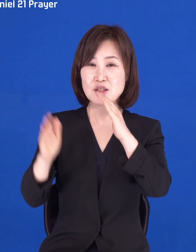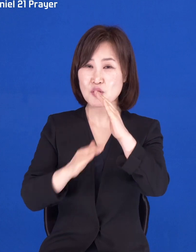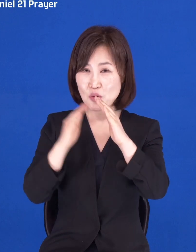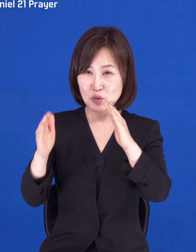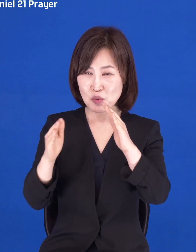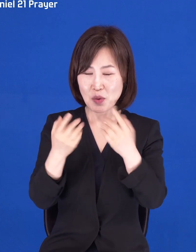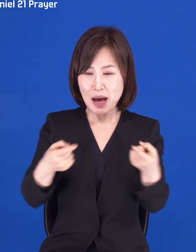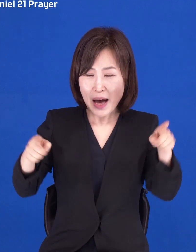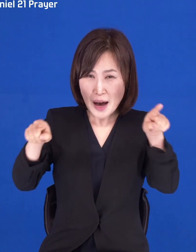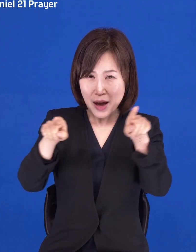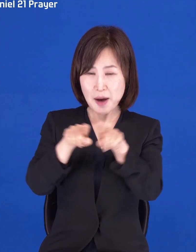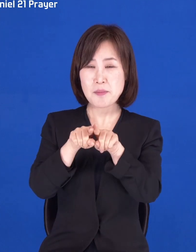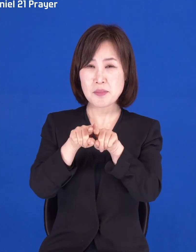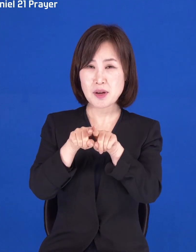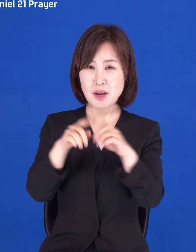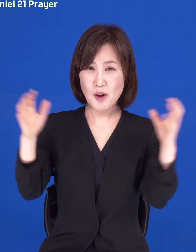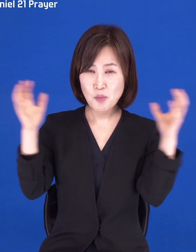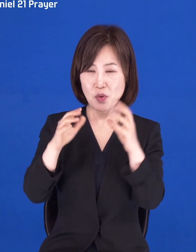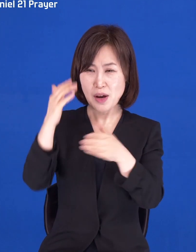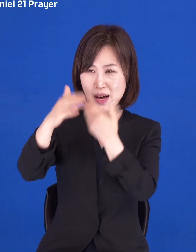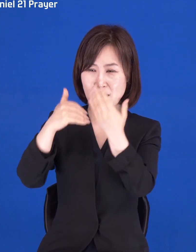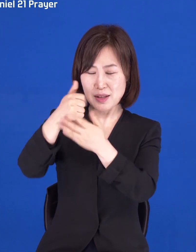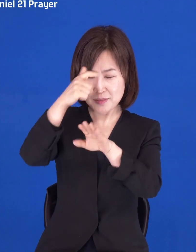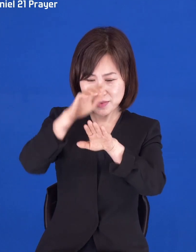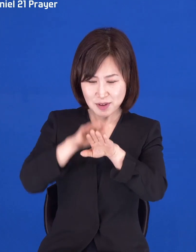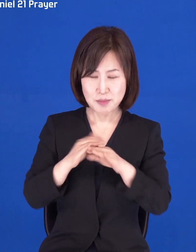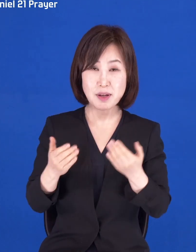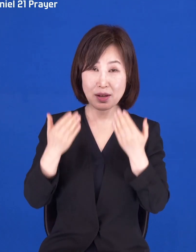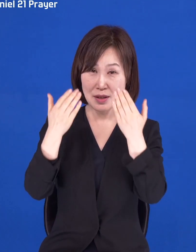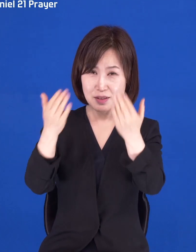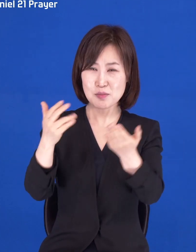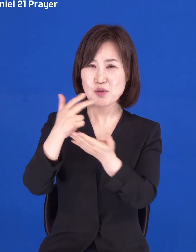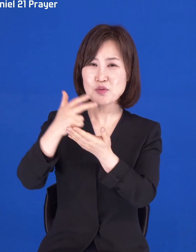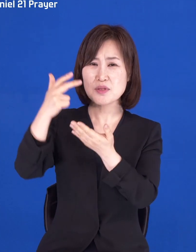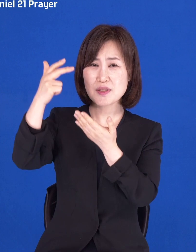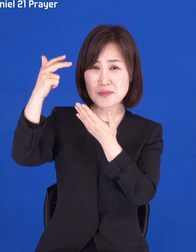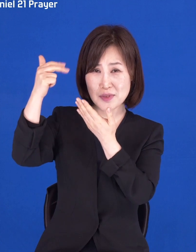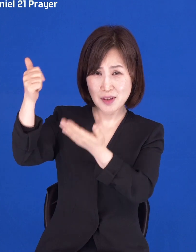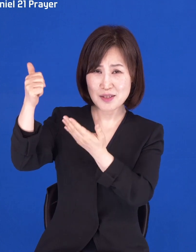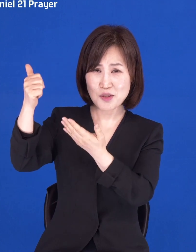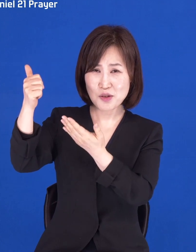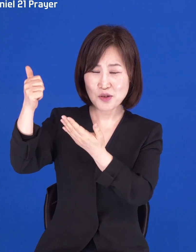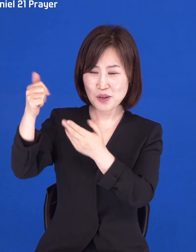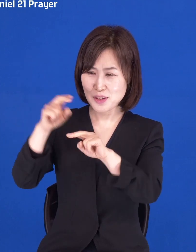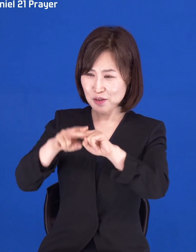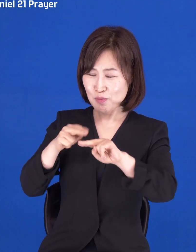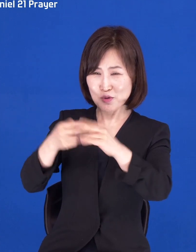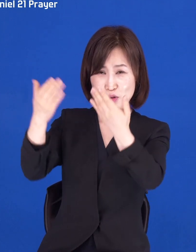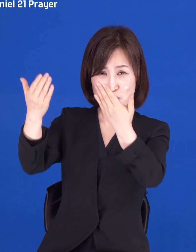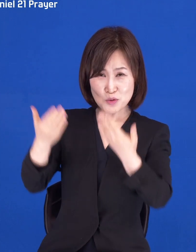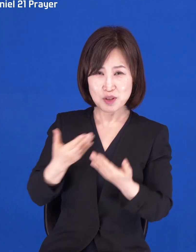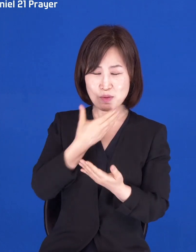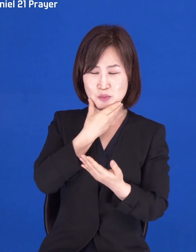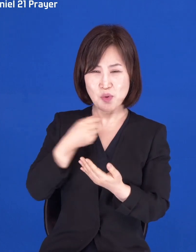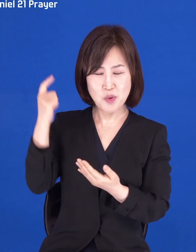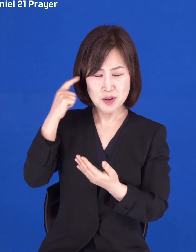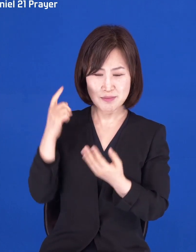모여서 하나님만을 예배하며 주님께서 이제 선물로 주실